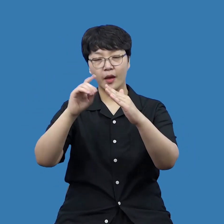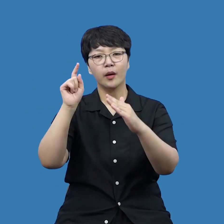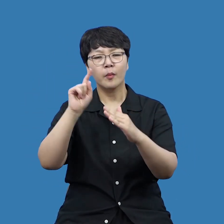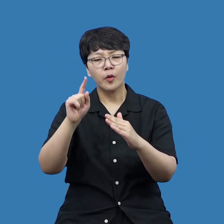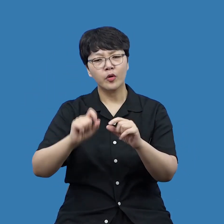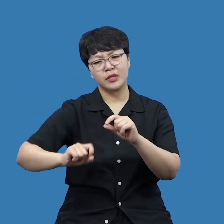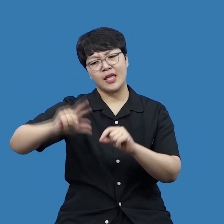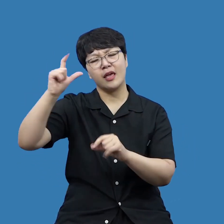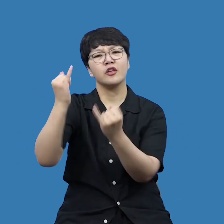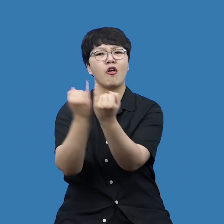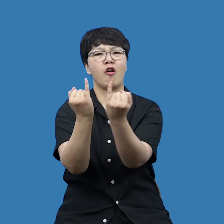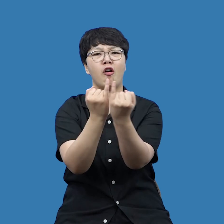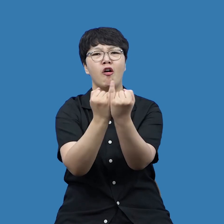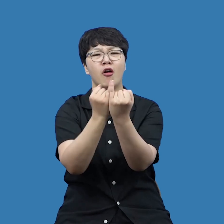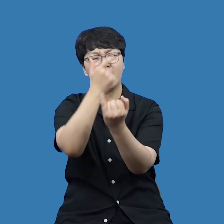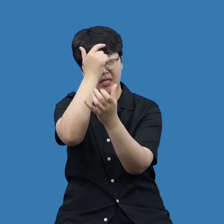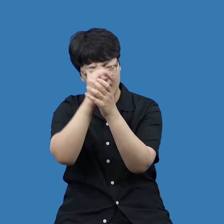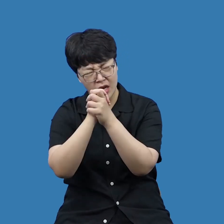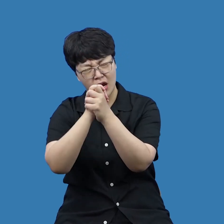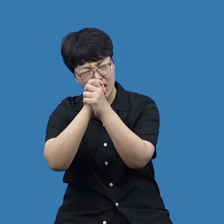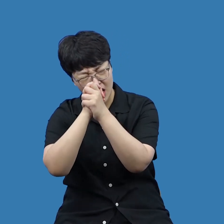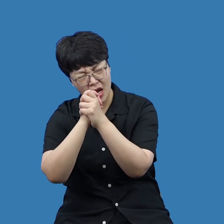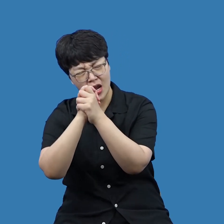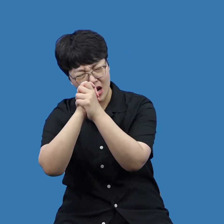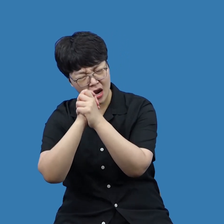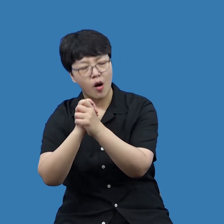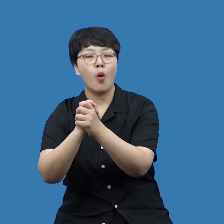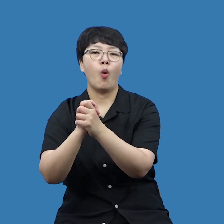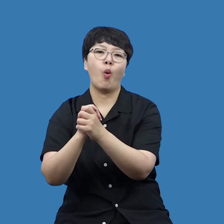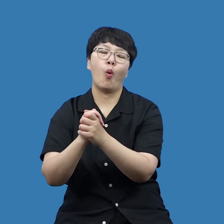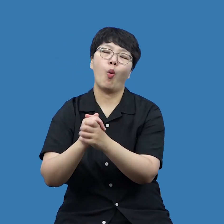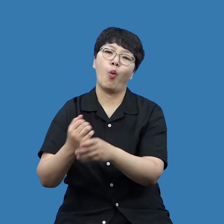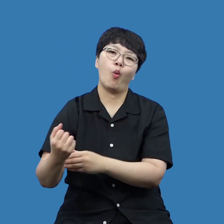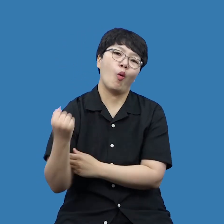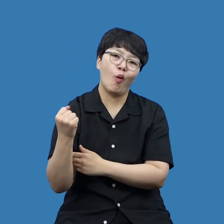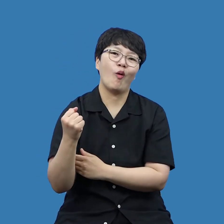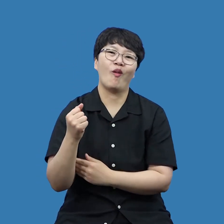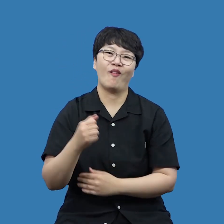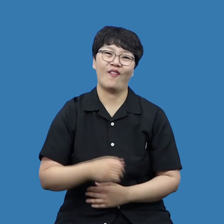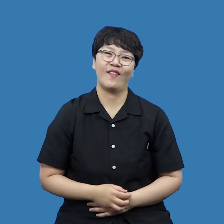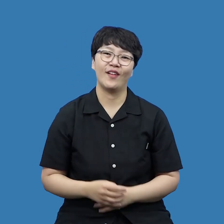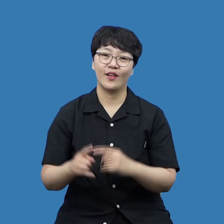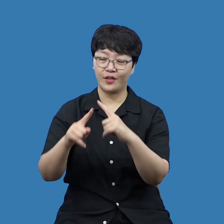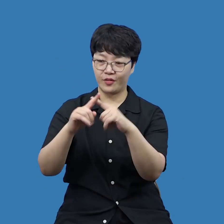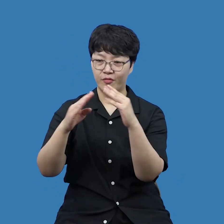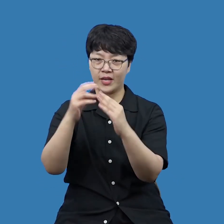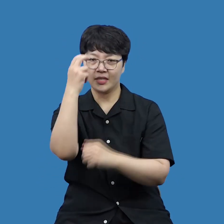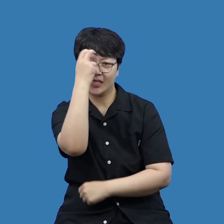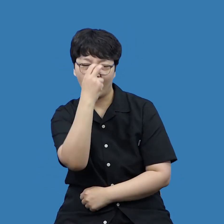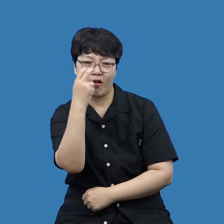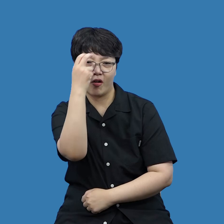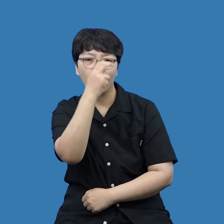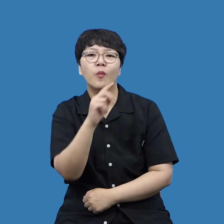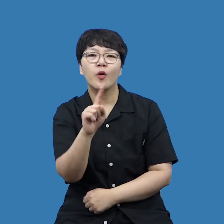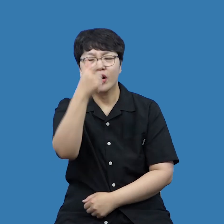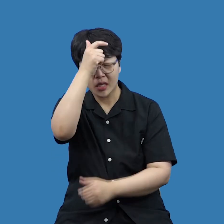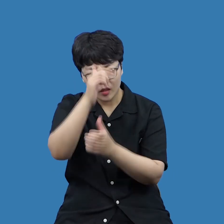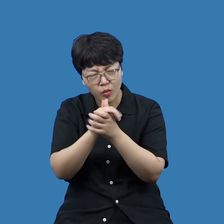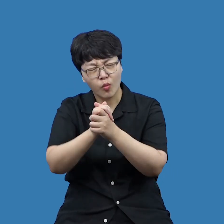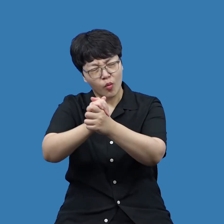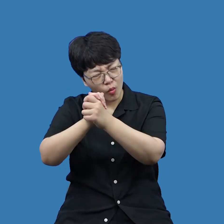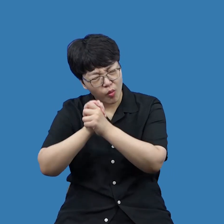여인들의 기도로 한국 교회는 지켜져 온 것입니다. 그들이 바로 교회의 파수꾼입니다. 그들이 교회의